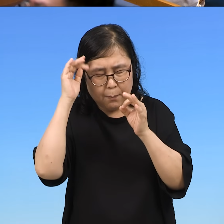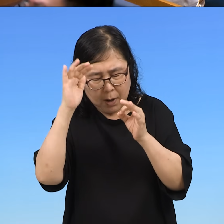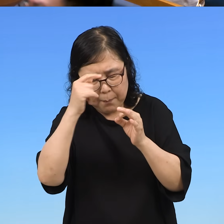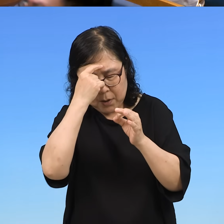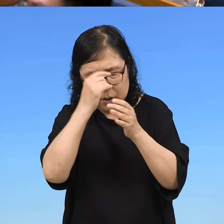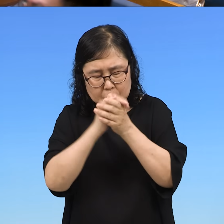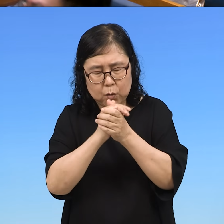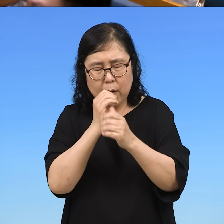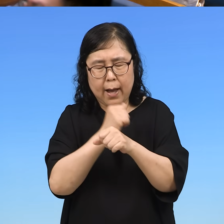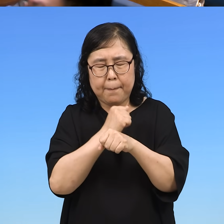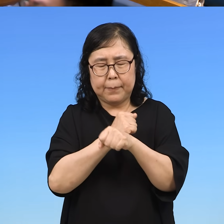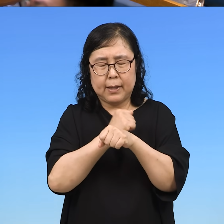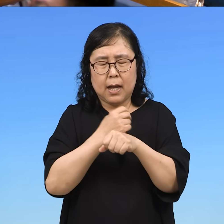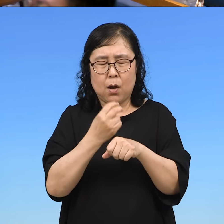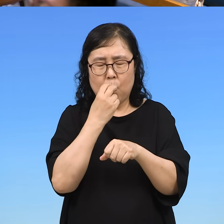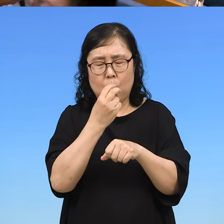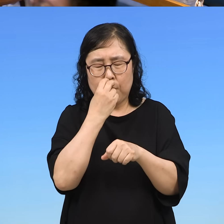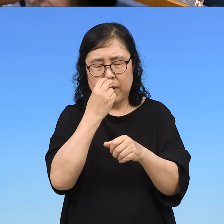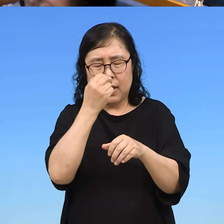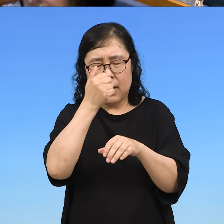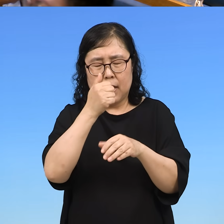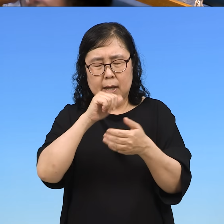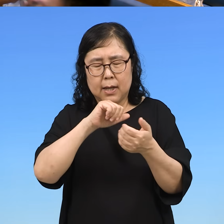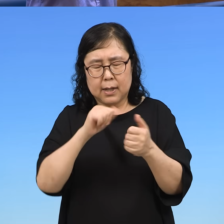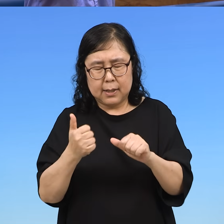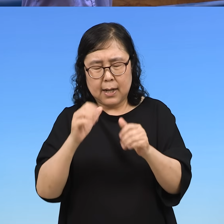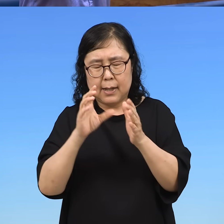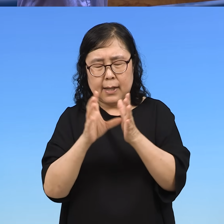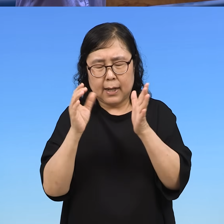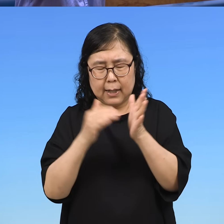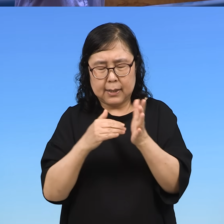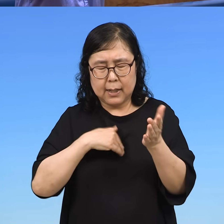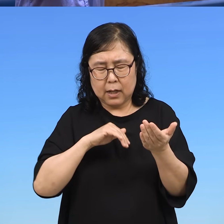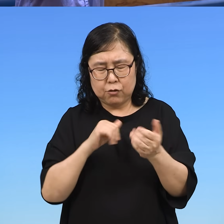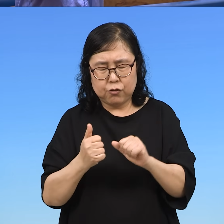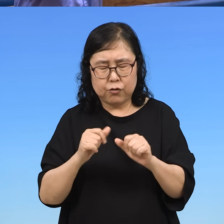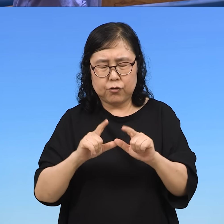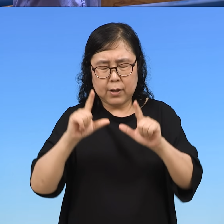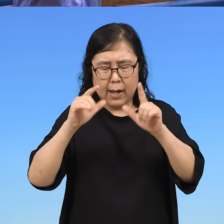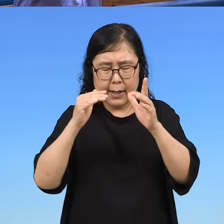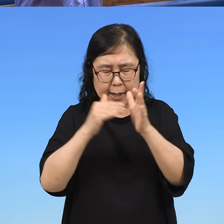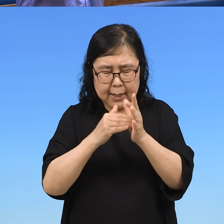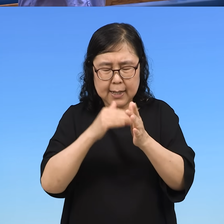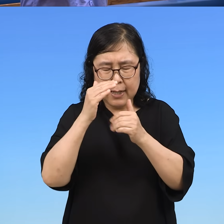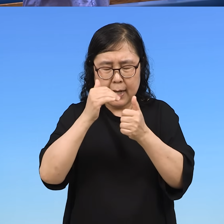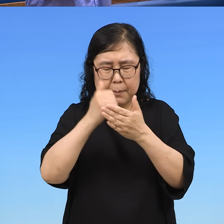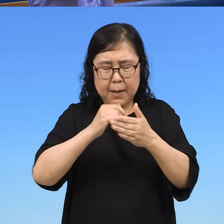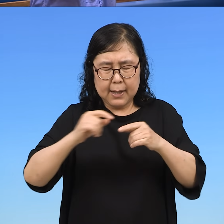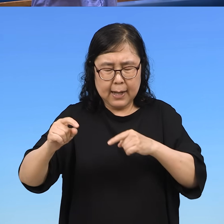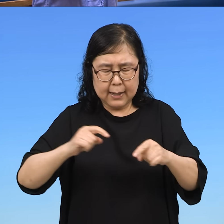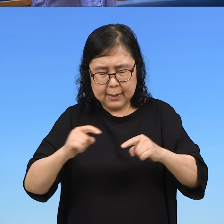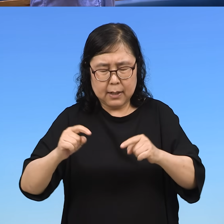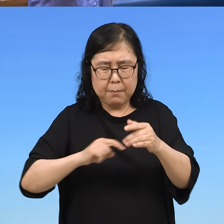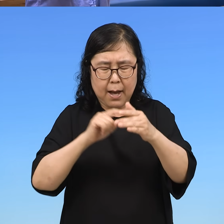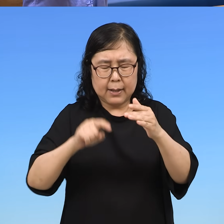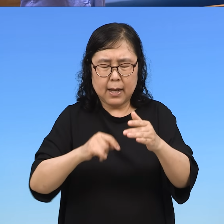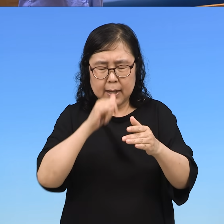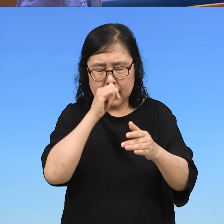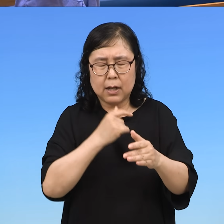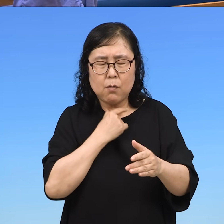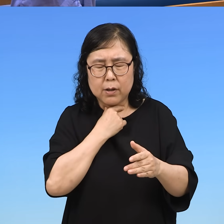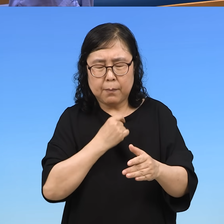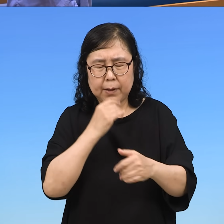아버지 호흡이 나는 그날까지 목숨이 나는 그날까지 하나님의 다스림 안에 있기를